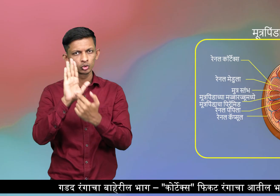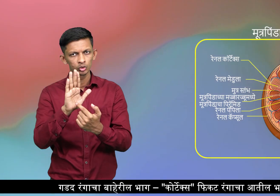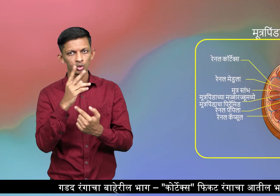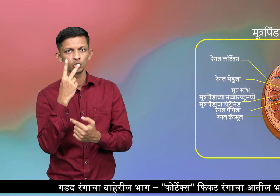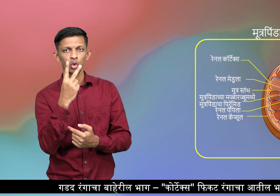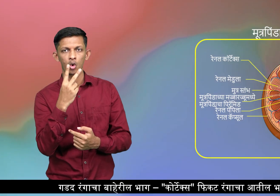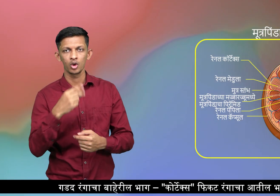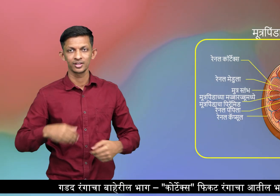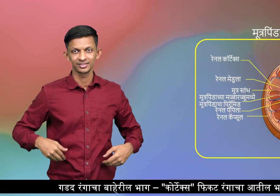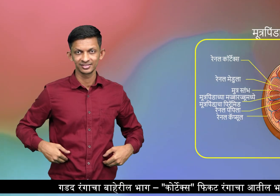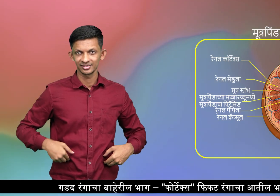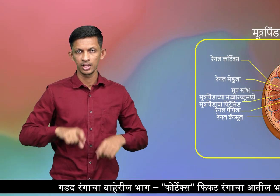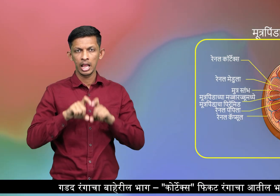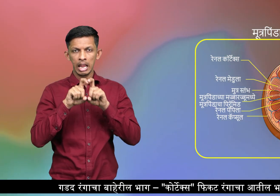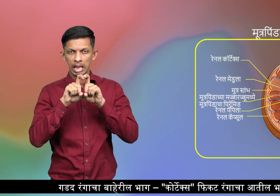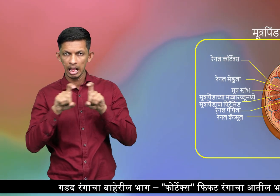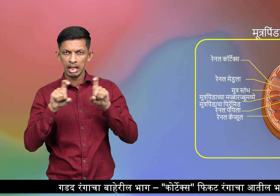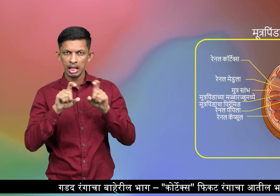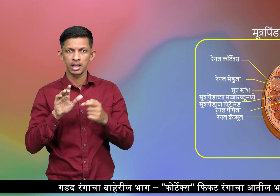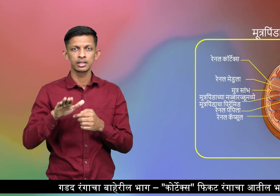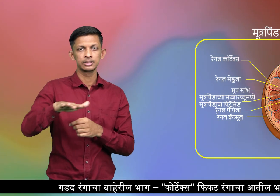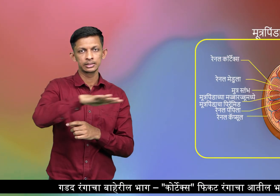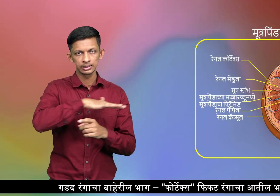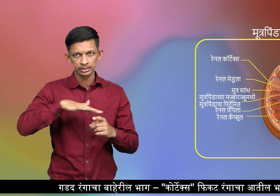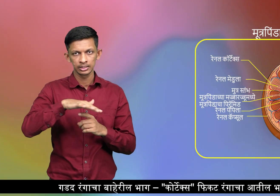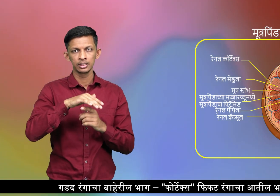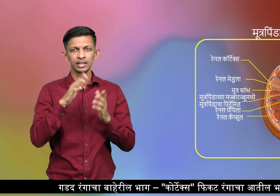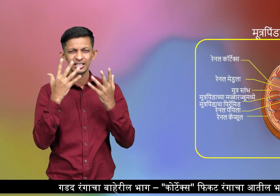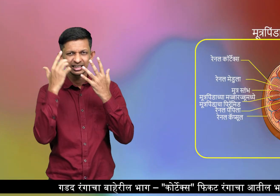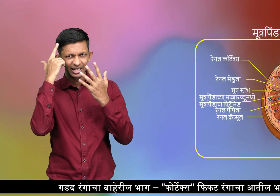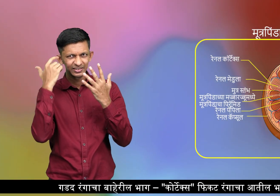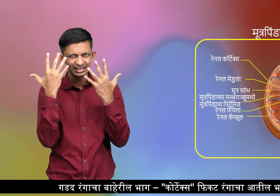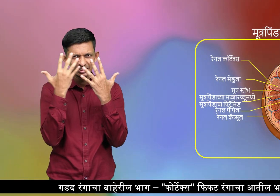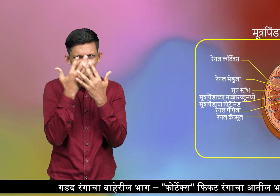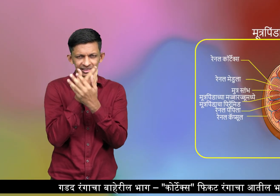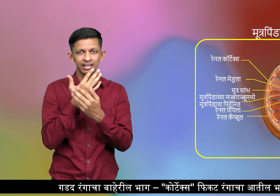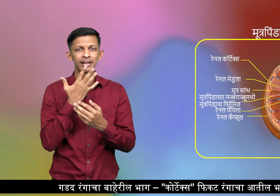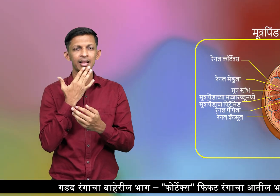गडद रंगाचा बाहेरील भाग कॉर्टेक्स, फिकट रंगाचा आतील भाग मेडुला.